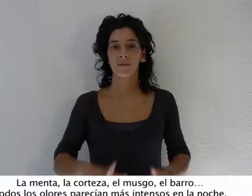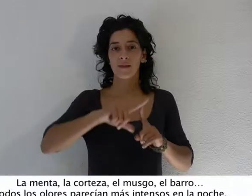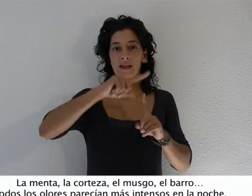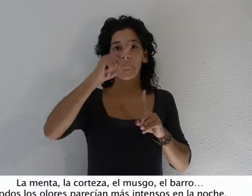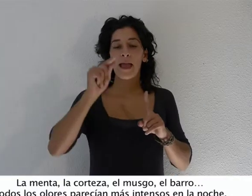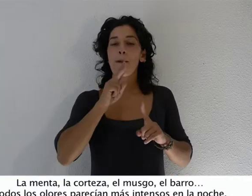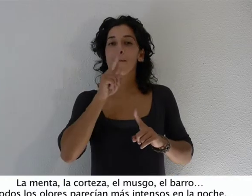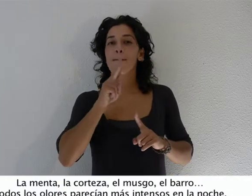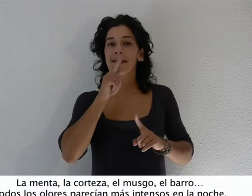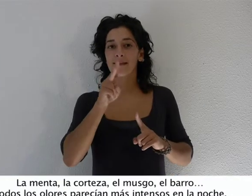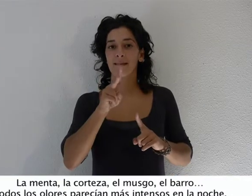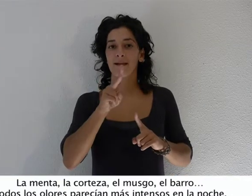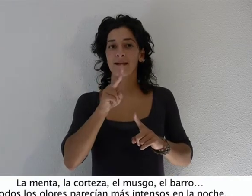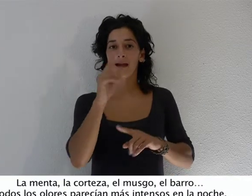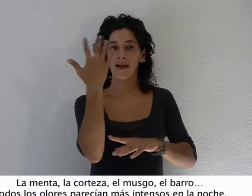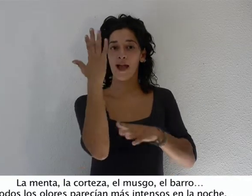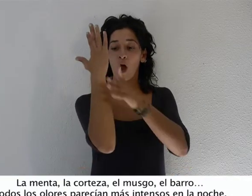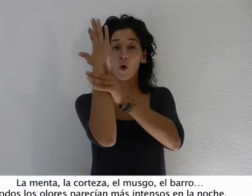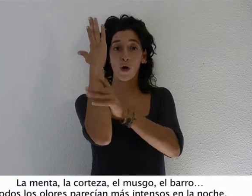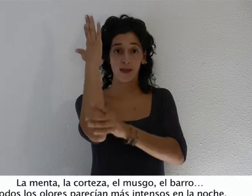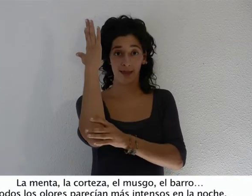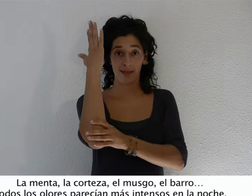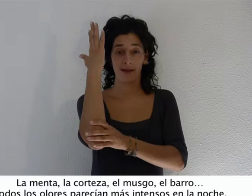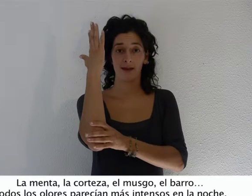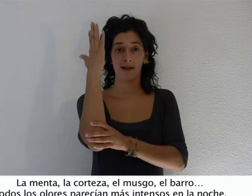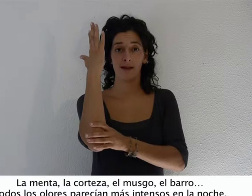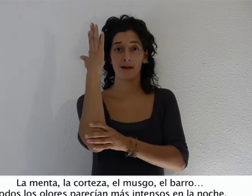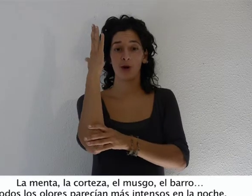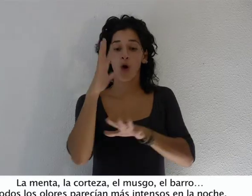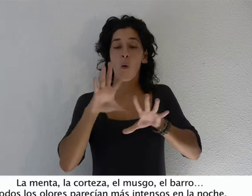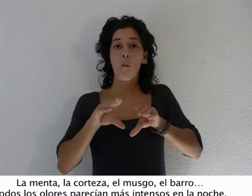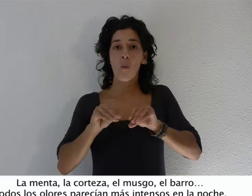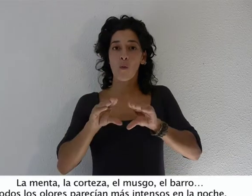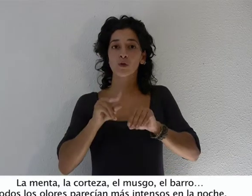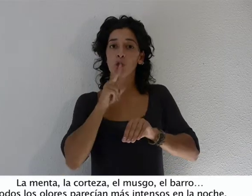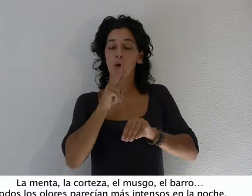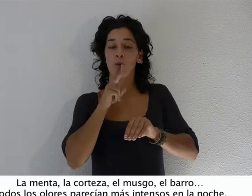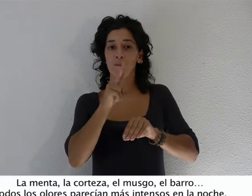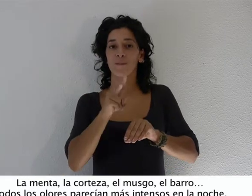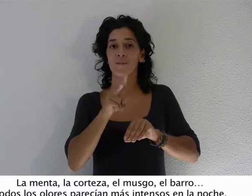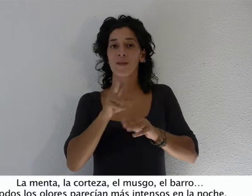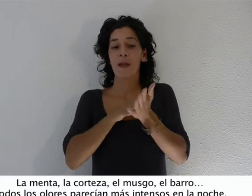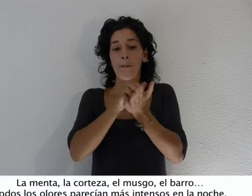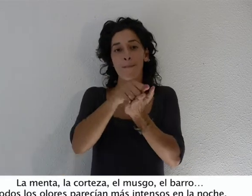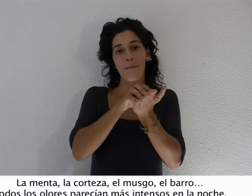La menta, la corteza, el musgo, el barro, todos los olores parecían más intensos en la